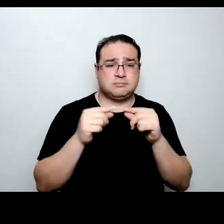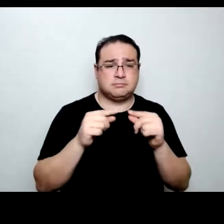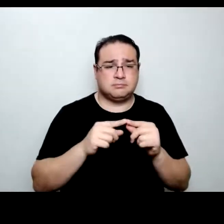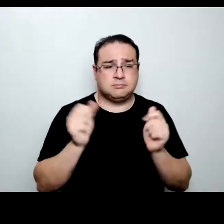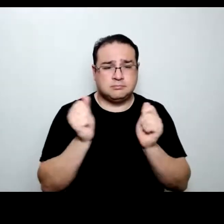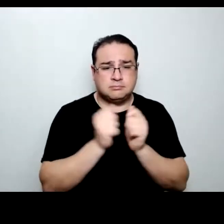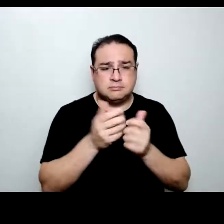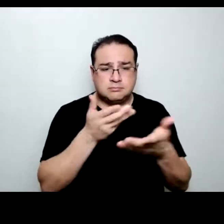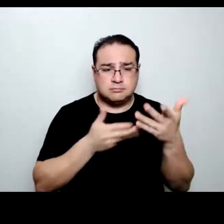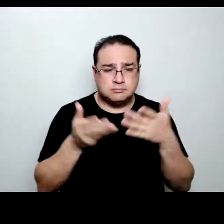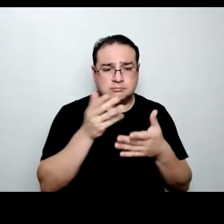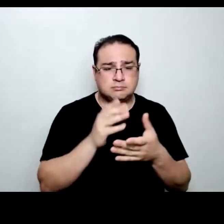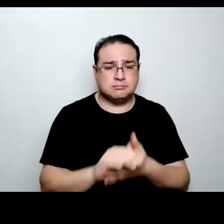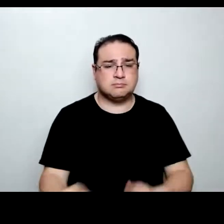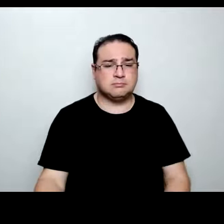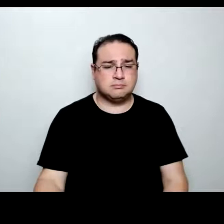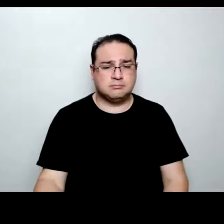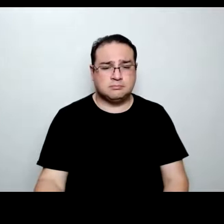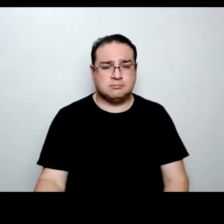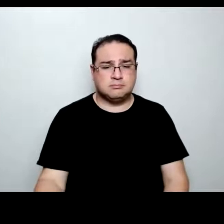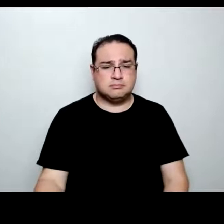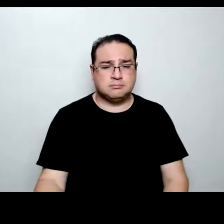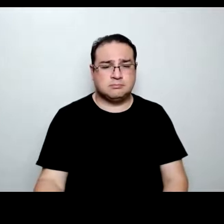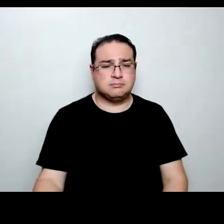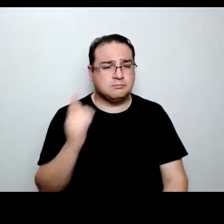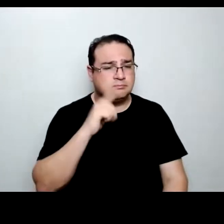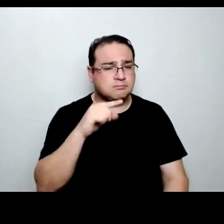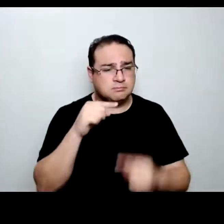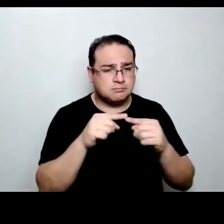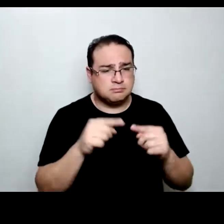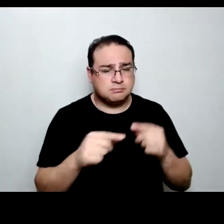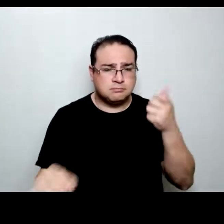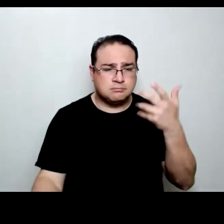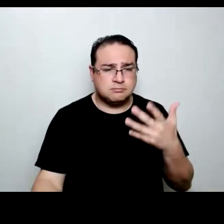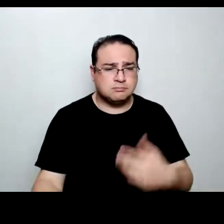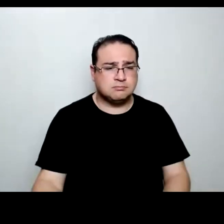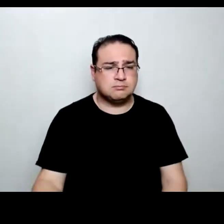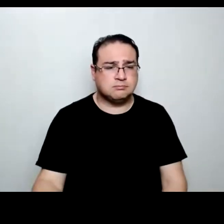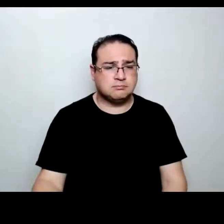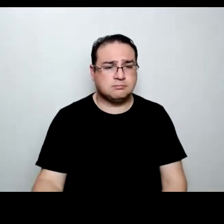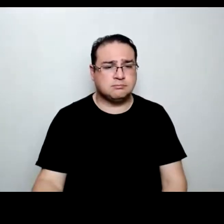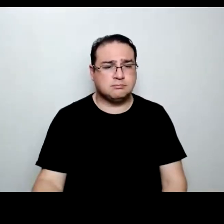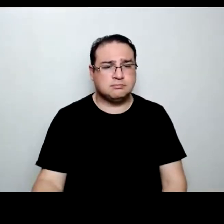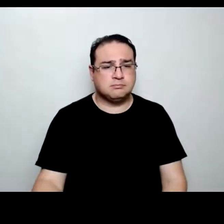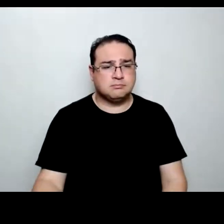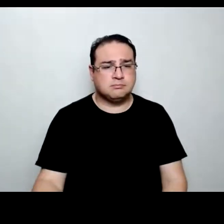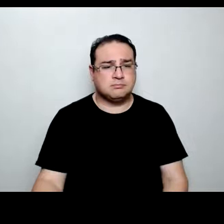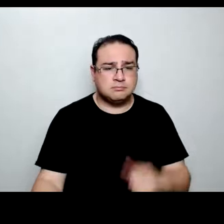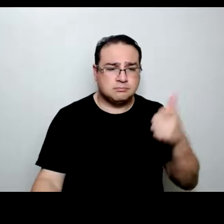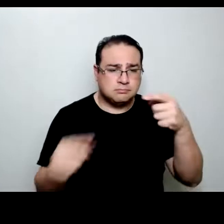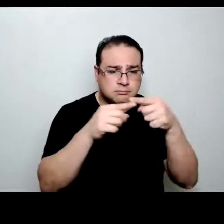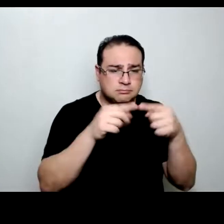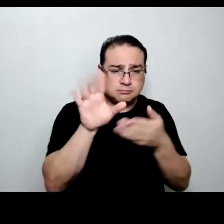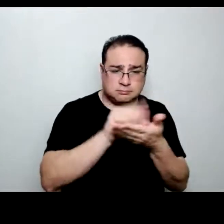né? Quer dizer, ele não vai ser convertido, exportado facilmente para outros